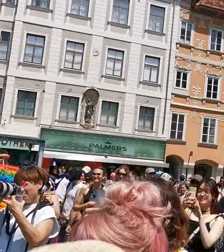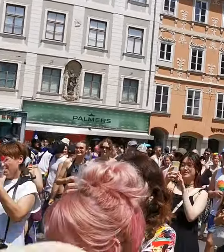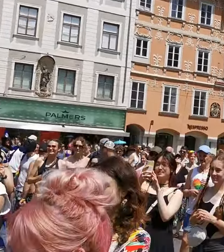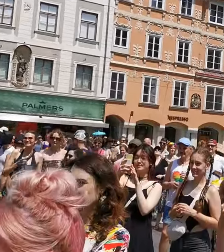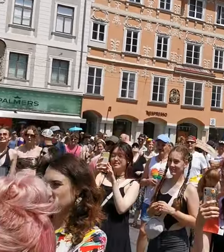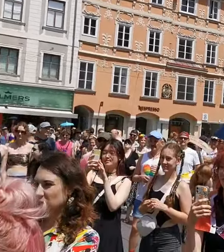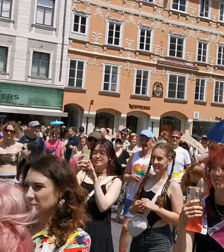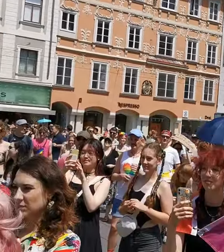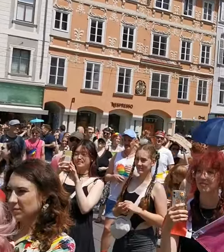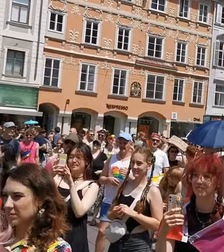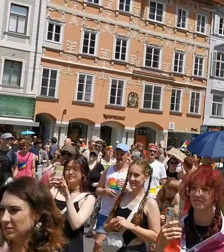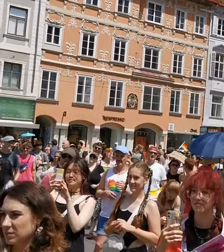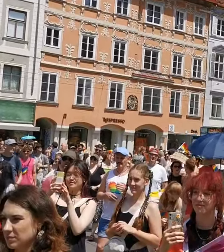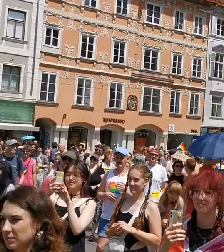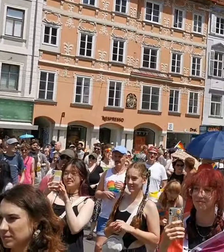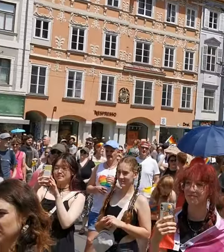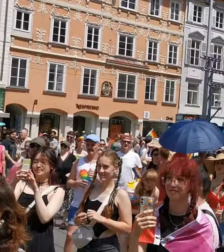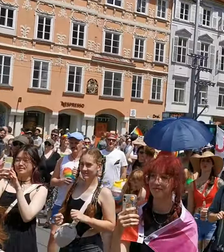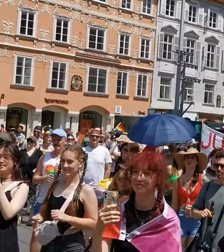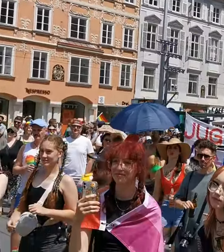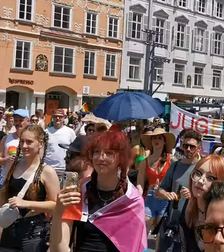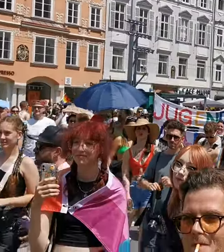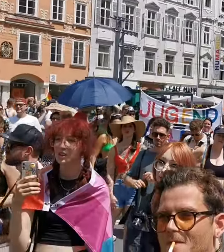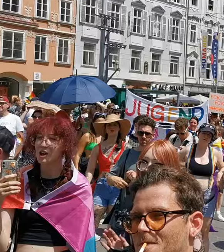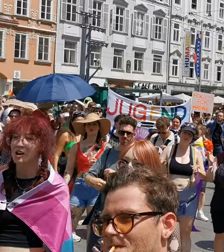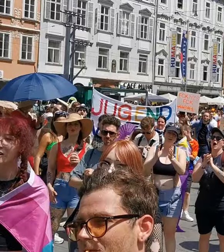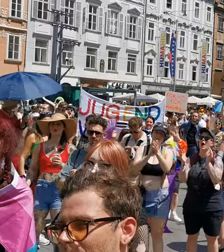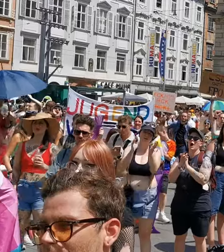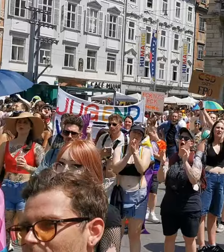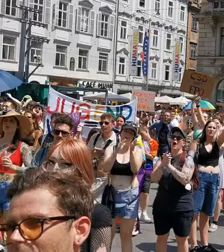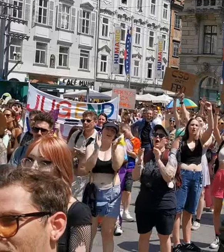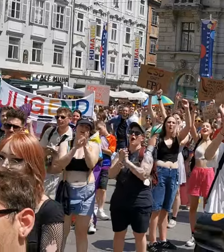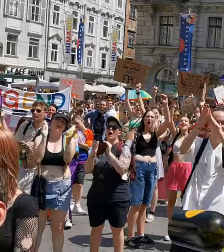sind queer und wir sind stolz darauf.